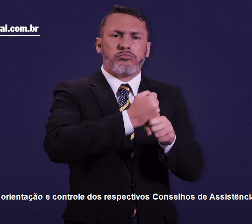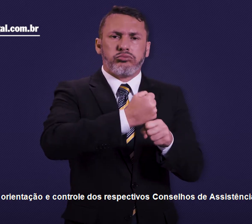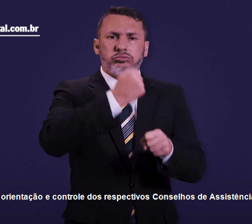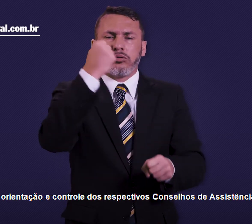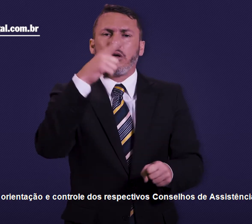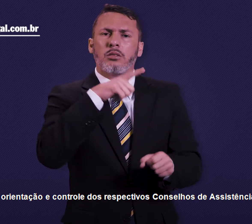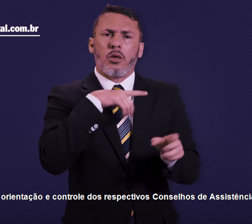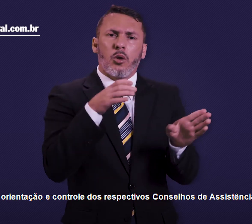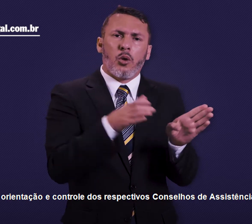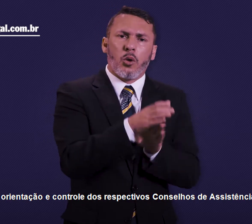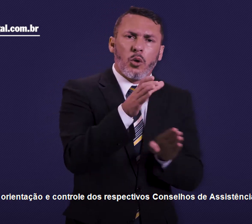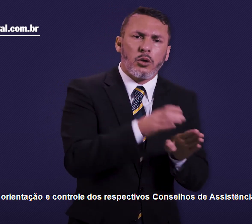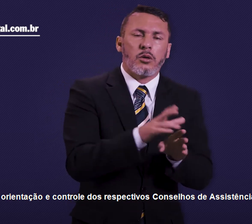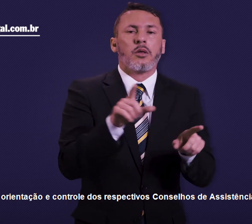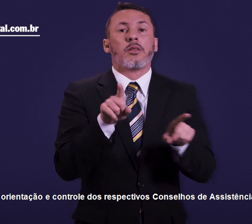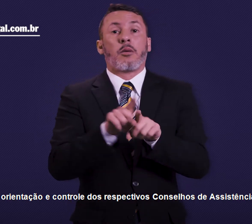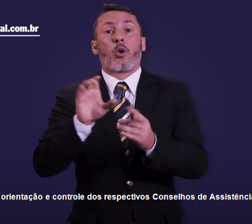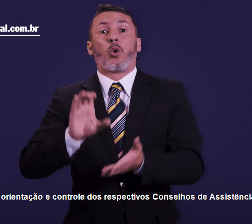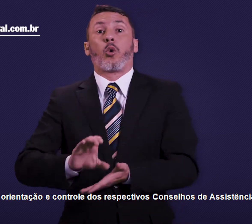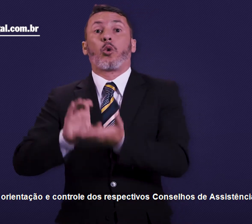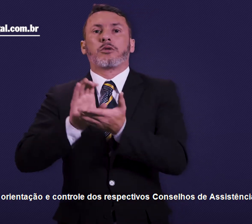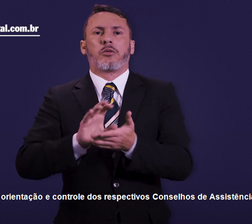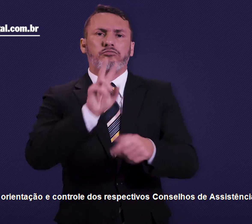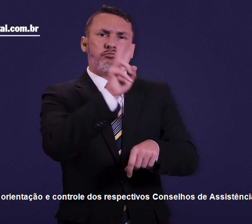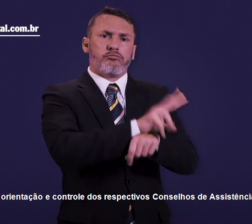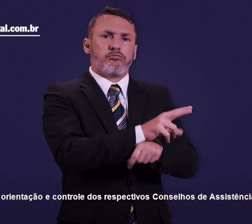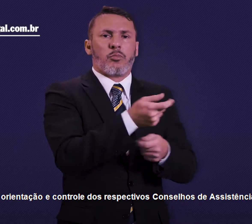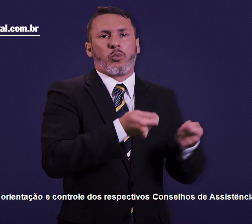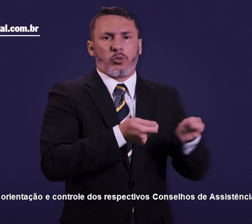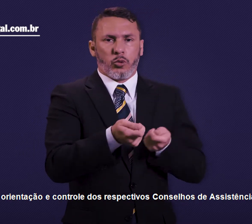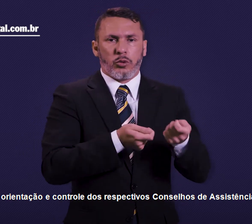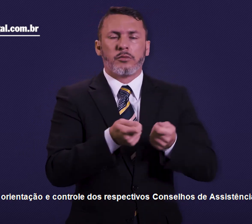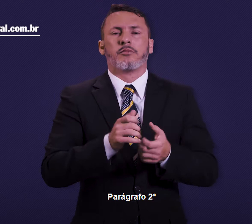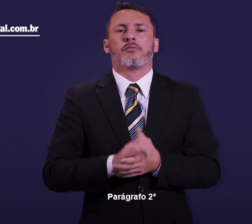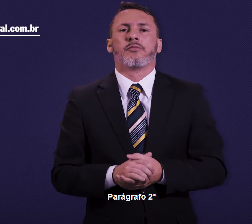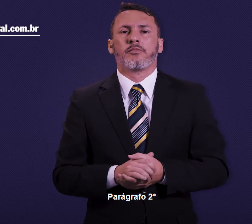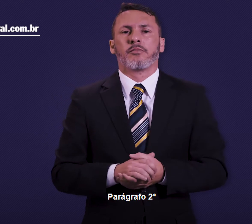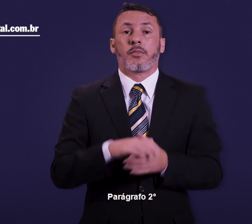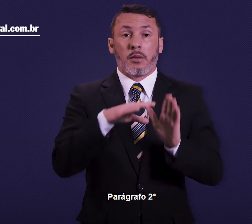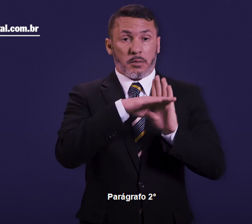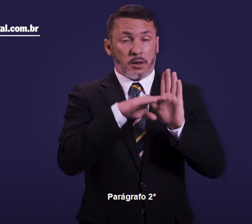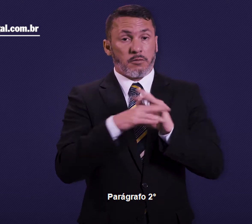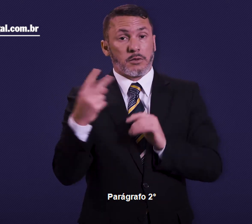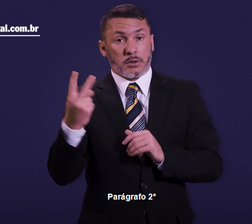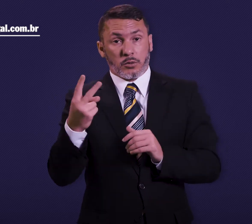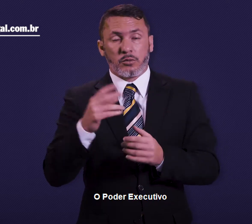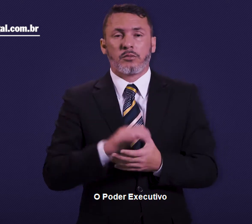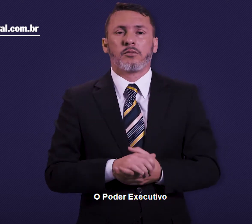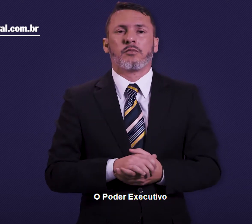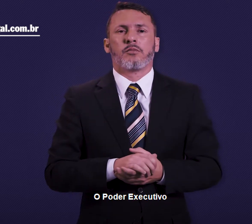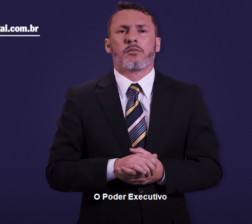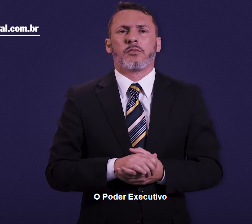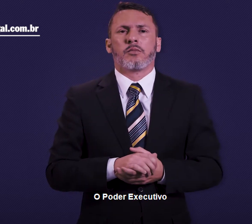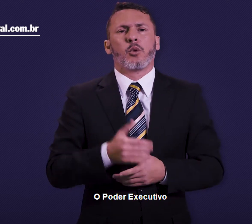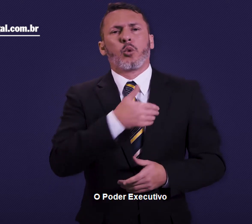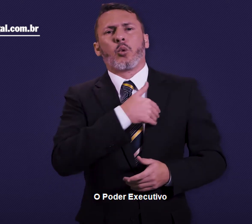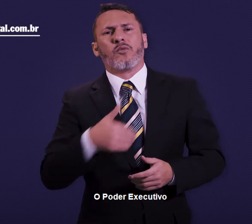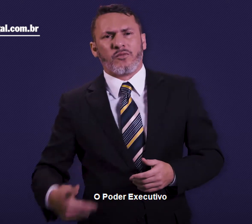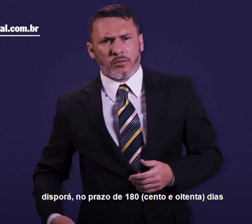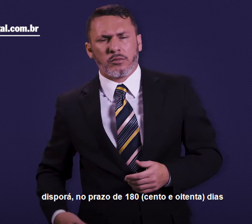e controle dos respectivos Conselhos de Assistência Social. Parágrafo 2º. O Poder Executivo